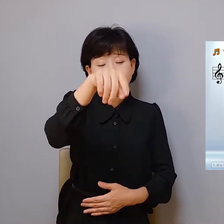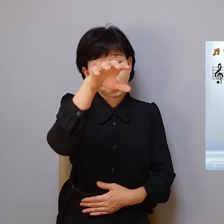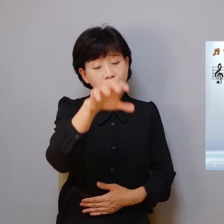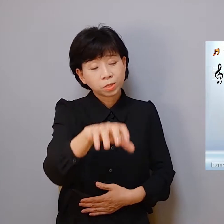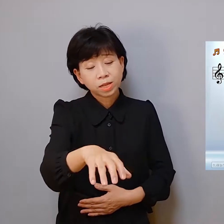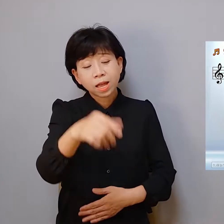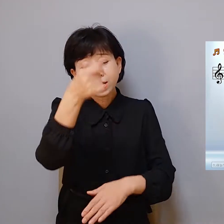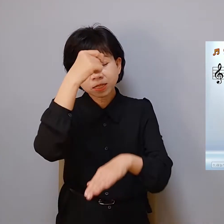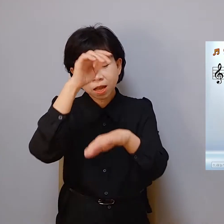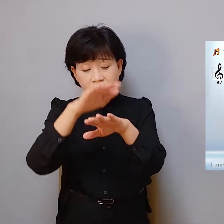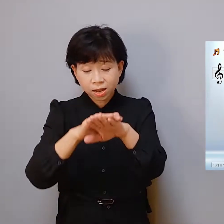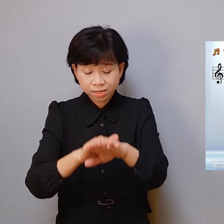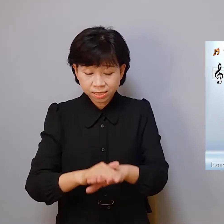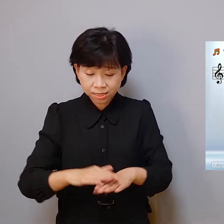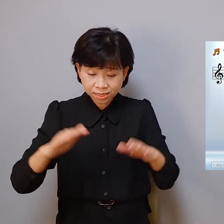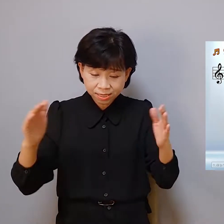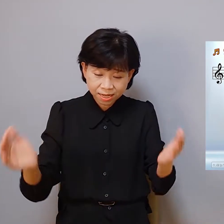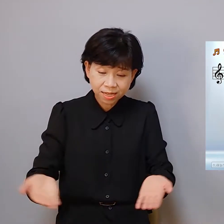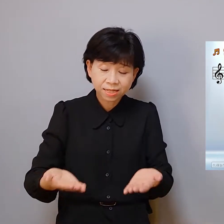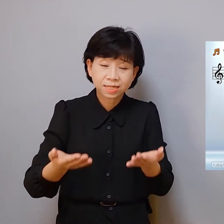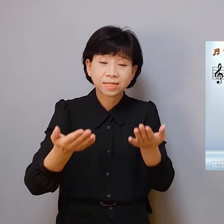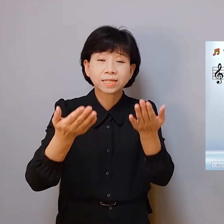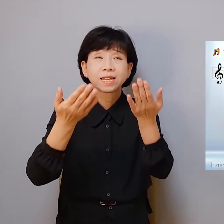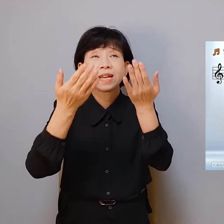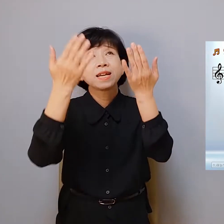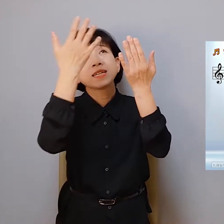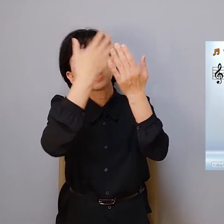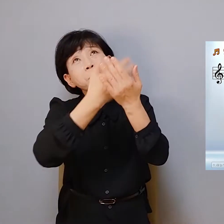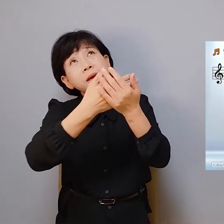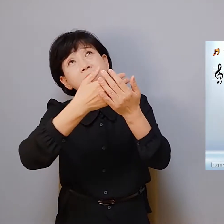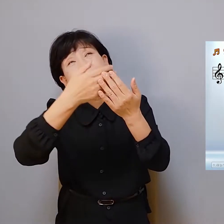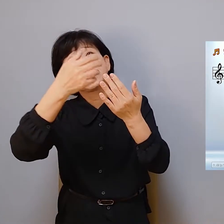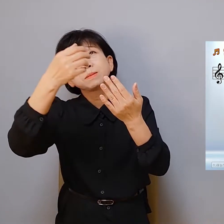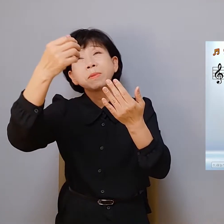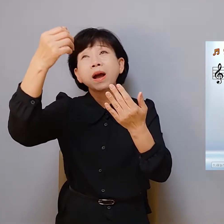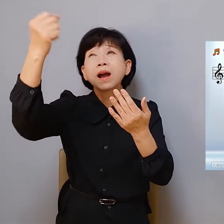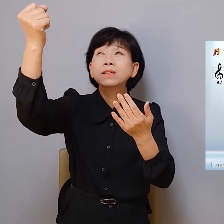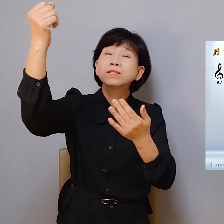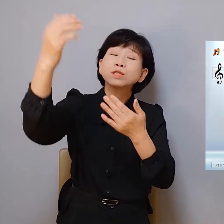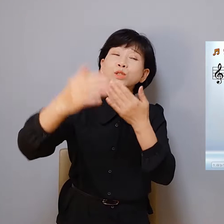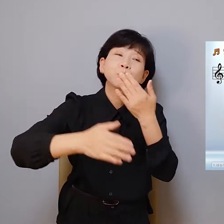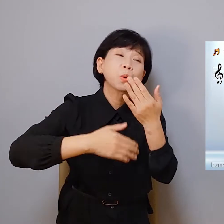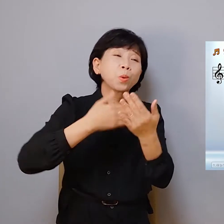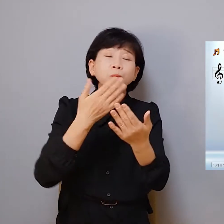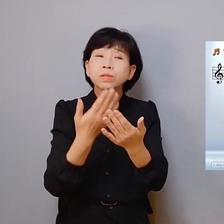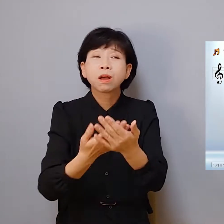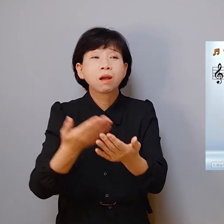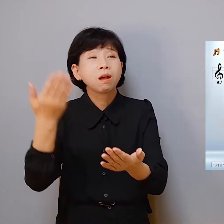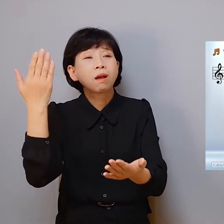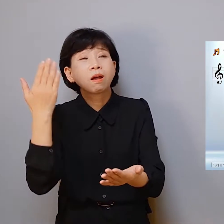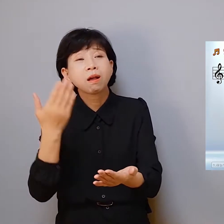앉으소서 이곳에서 드리는 예배를